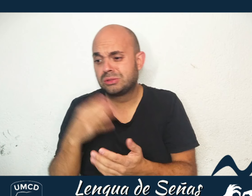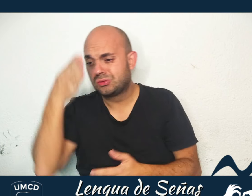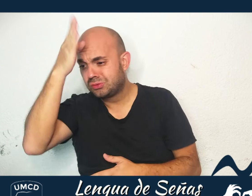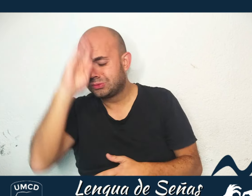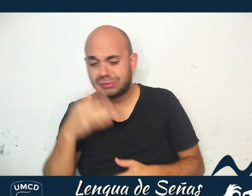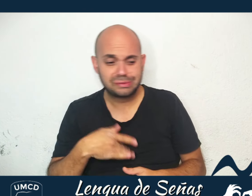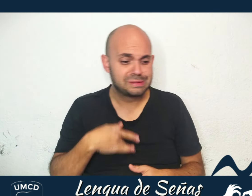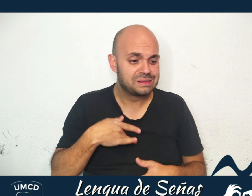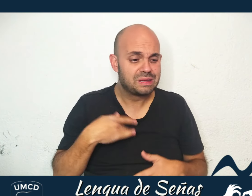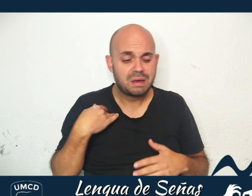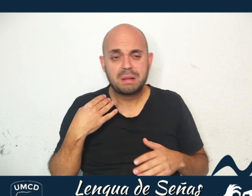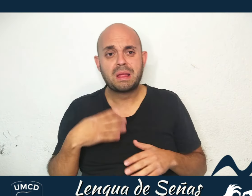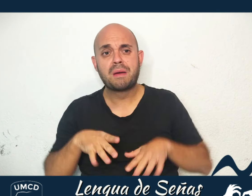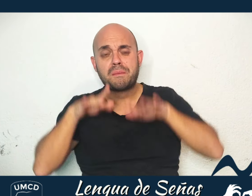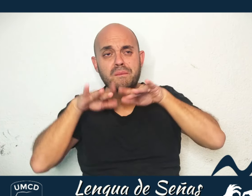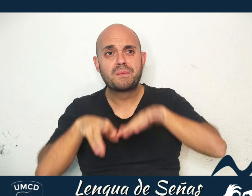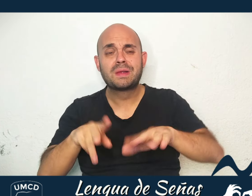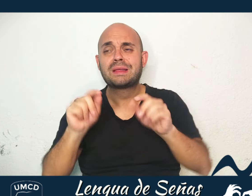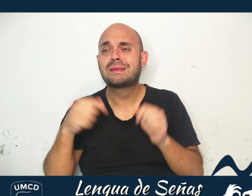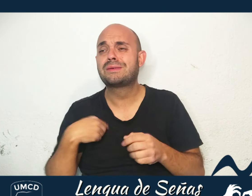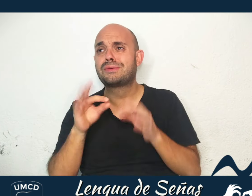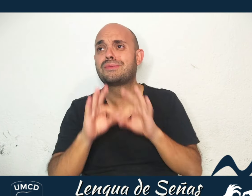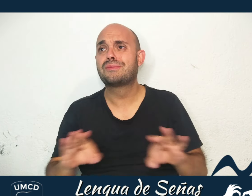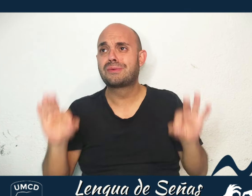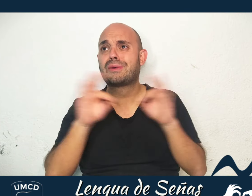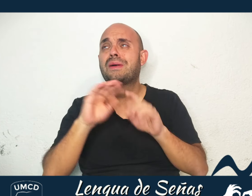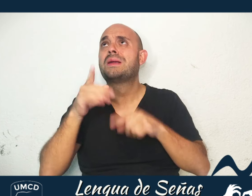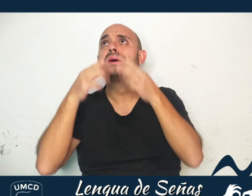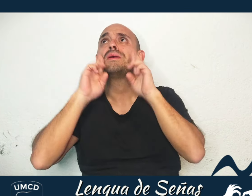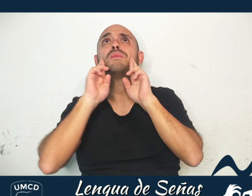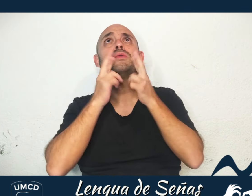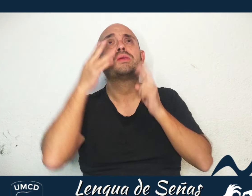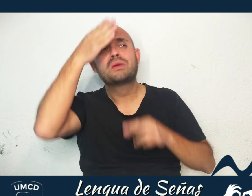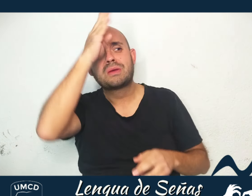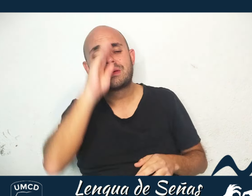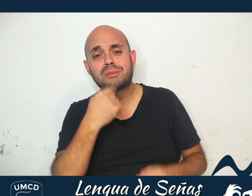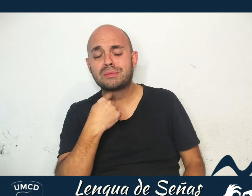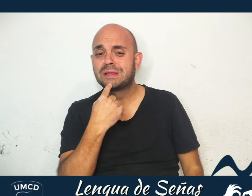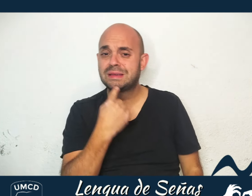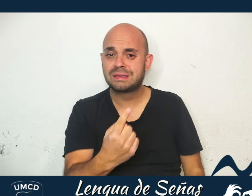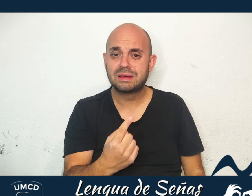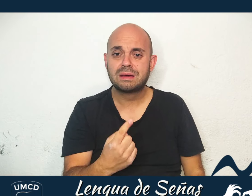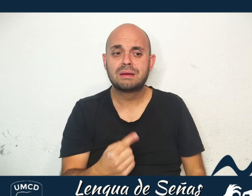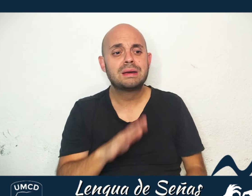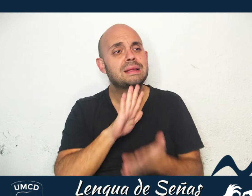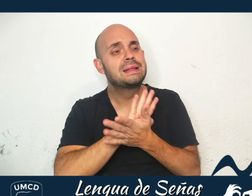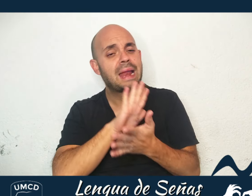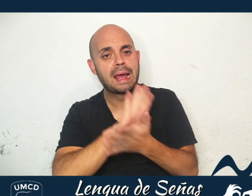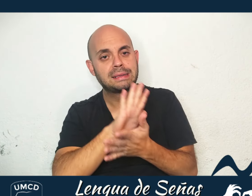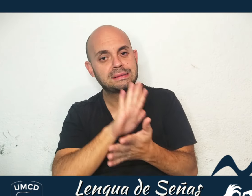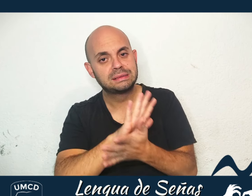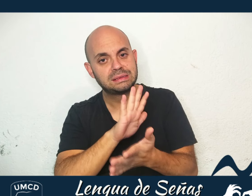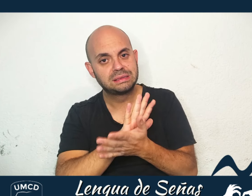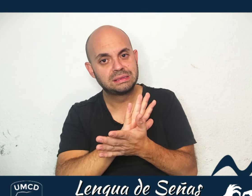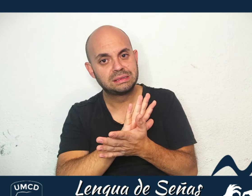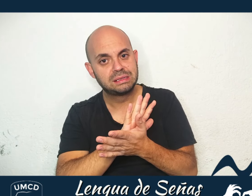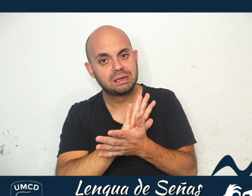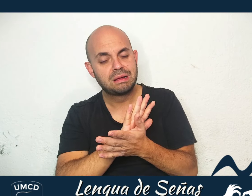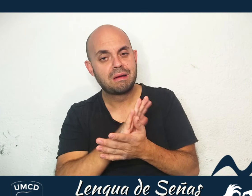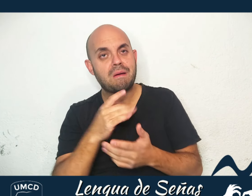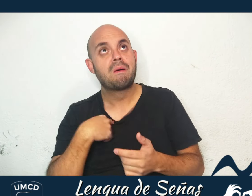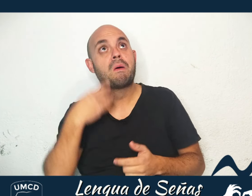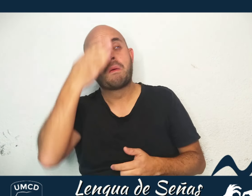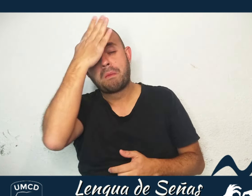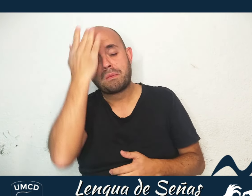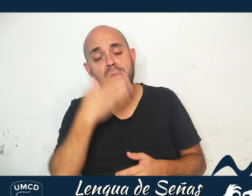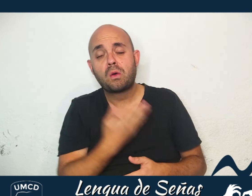lección que vamos a aprender en un futuro sobre la respuesta de Dios cuando le dice: bástate mi gracia, porque mi poder se